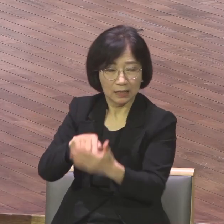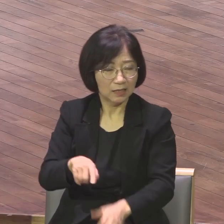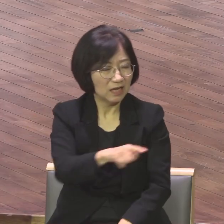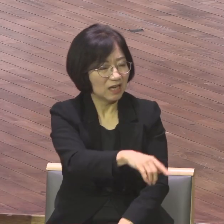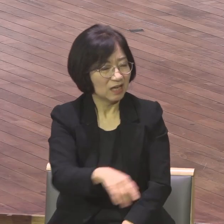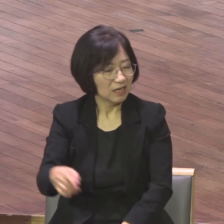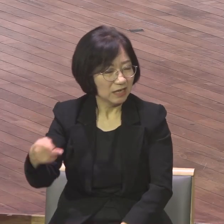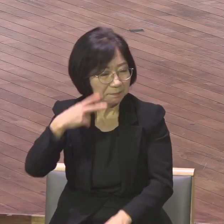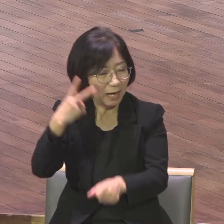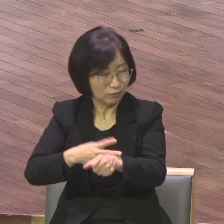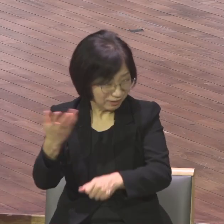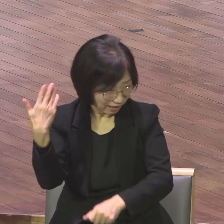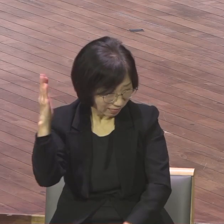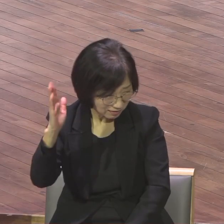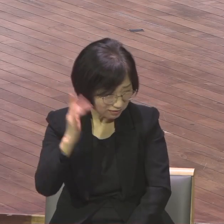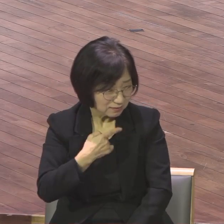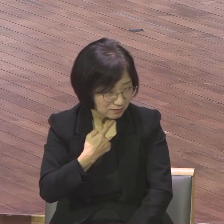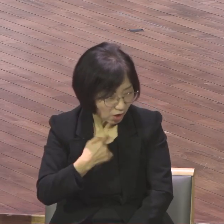버려요.